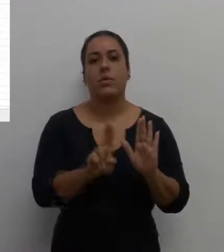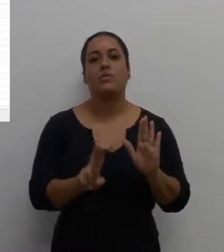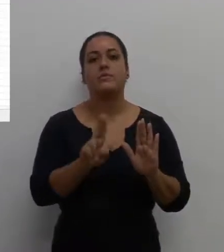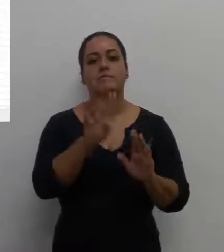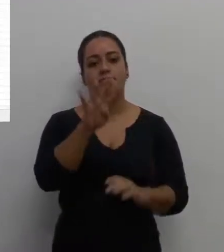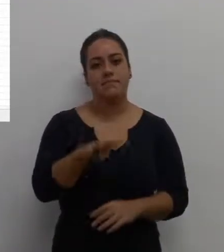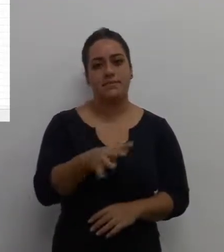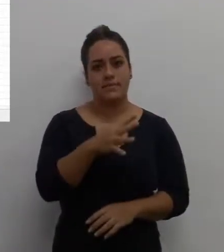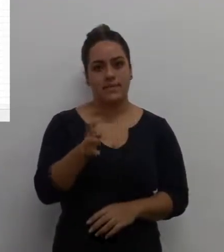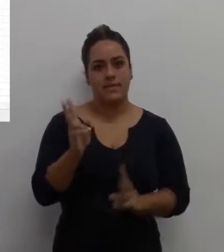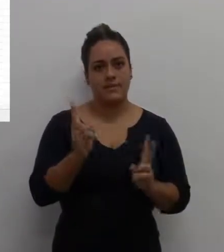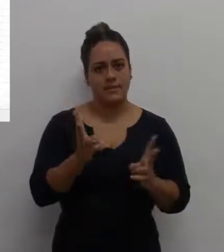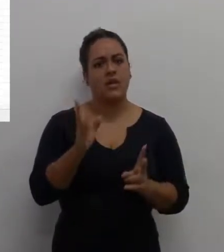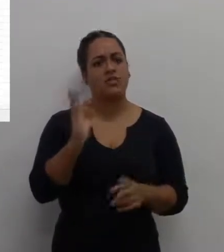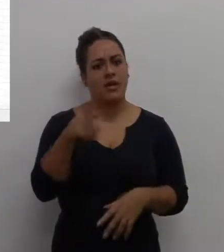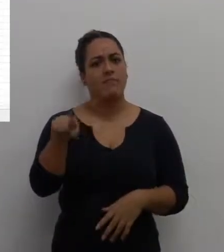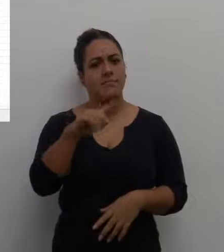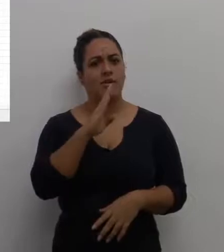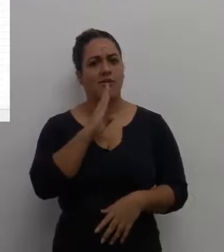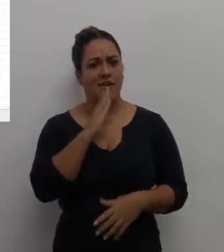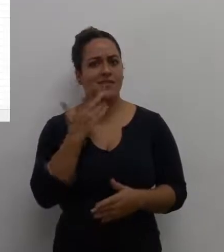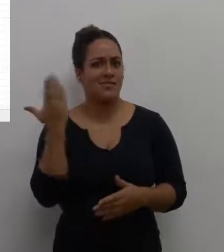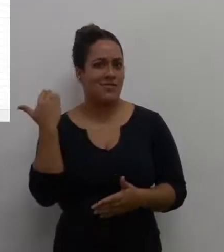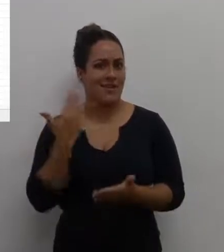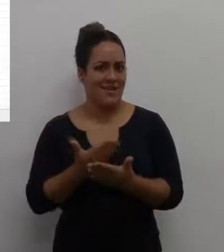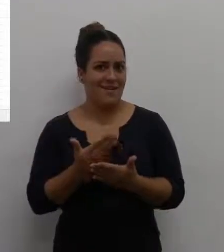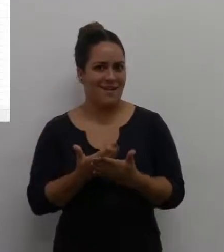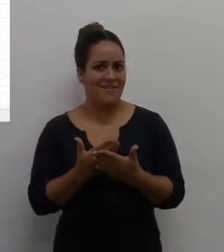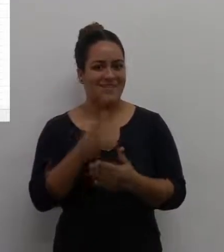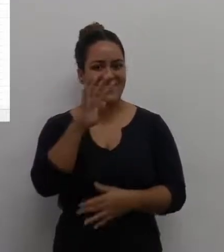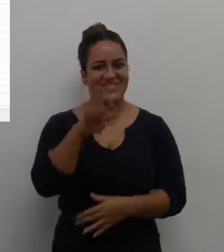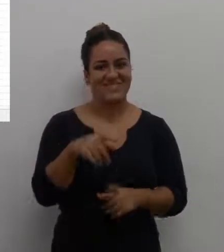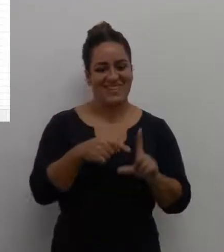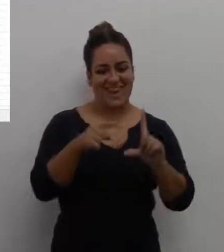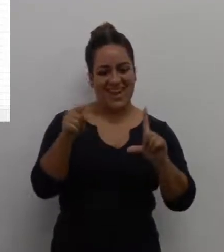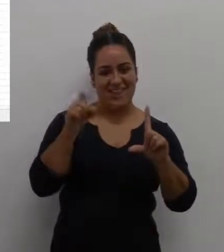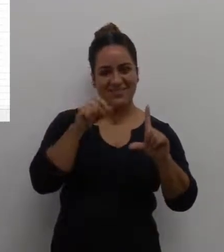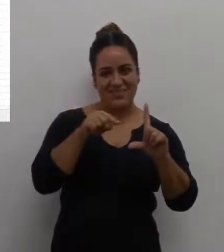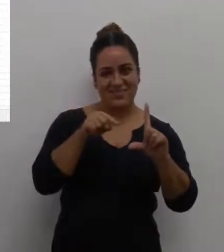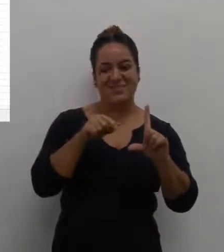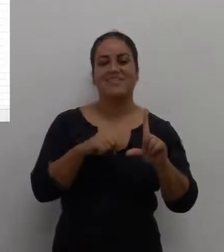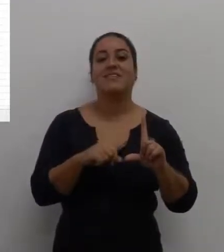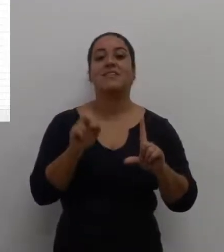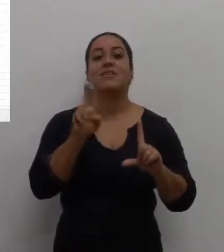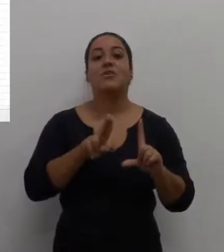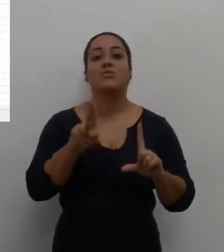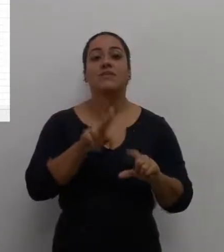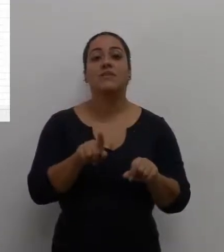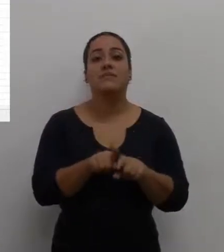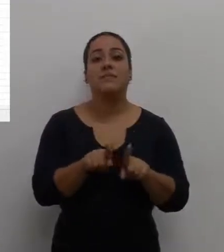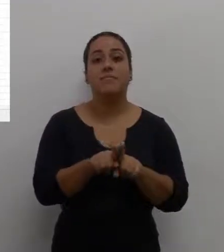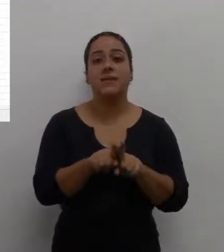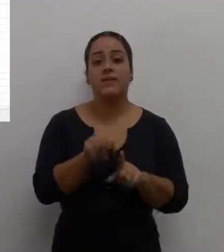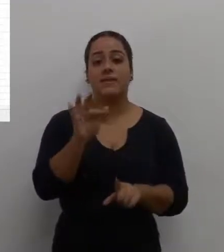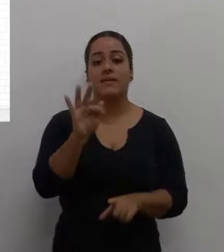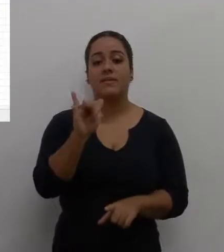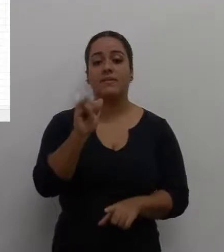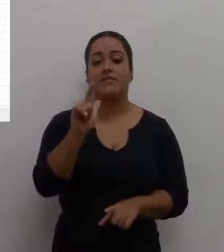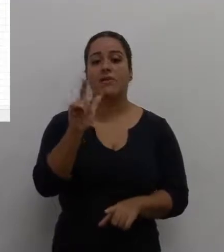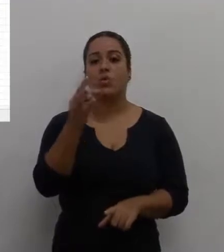essa planilha, né, que nós já trabalhamos em aulas anteriores, criamos esse gráfico, ok? Vamos utilizar o recurso de filtro.